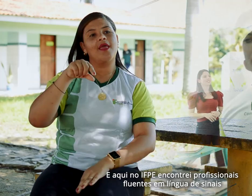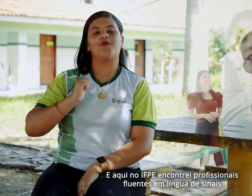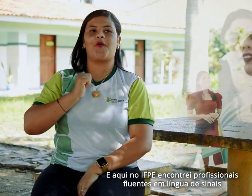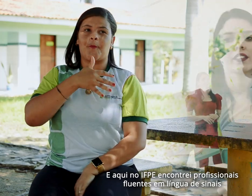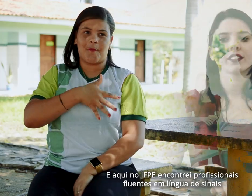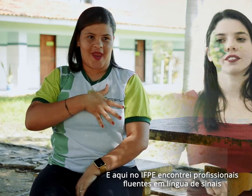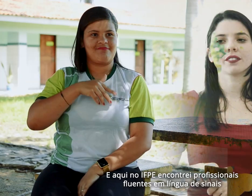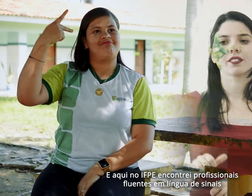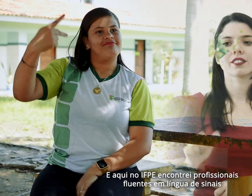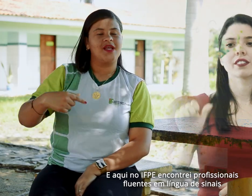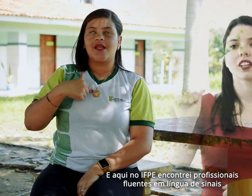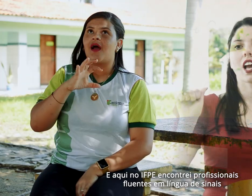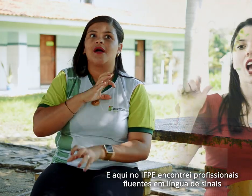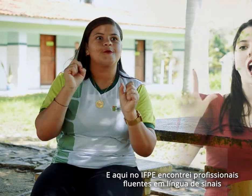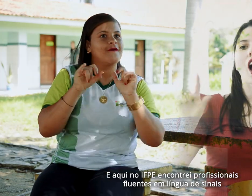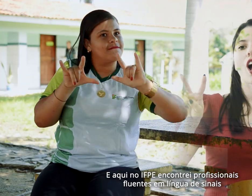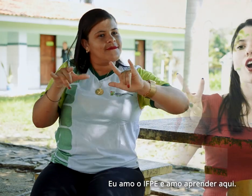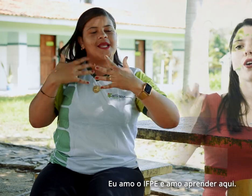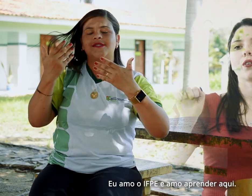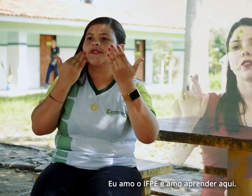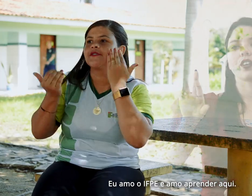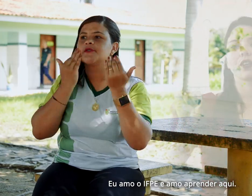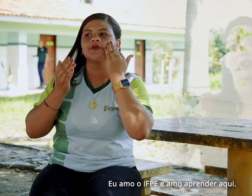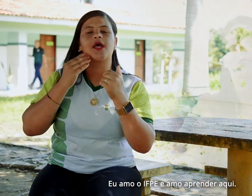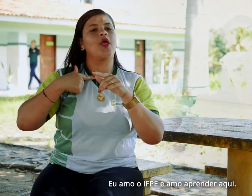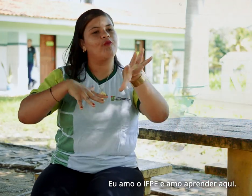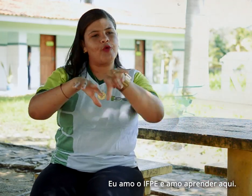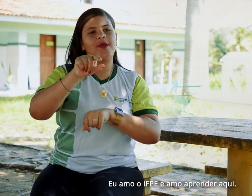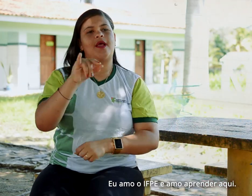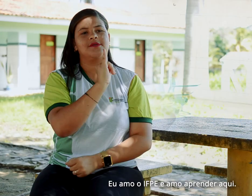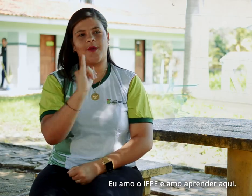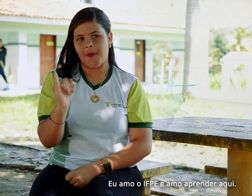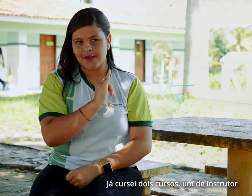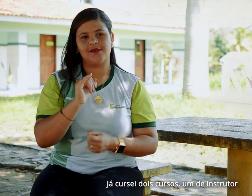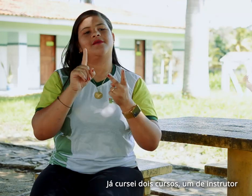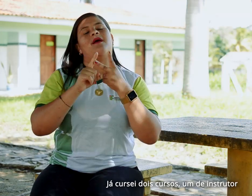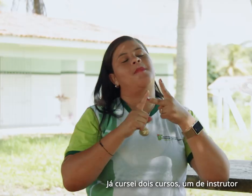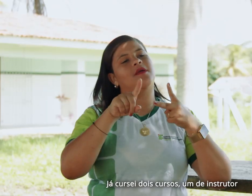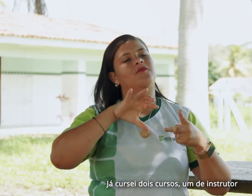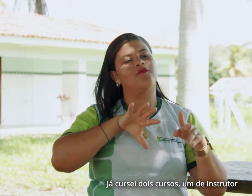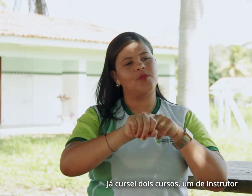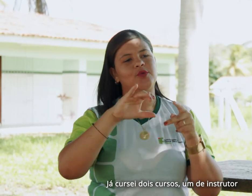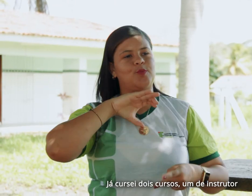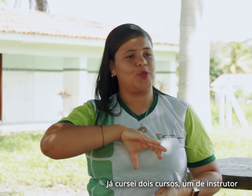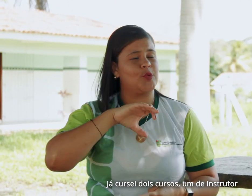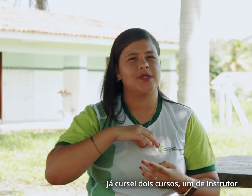profissionais fluentes em língua de sinais. Eu amo o IFPE e amo aprender aqui, já que eu sei dois cursos, um